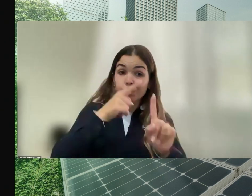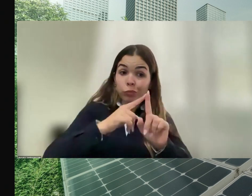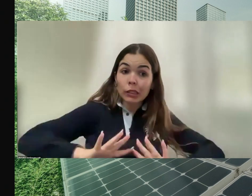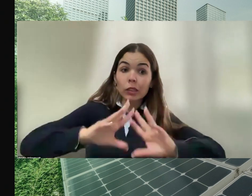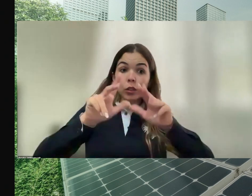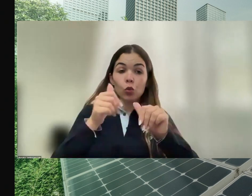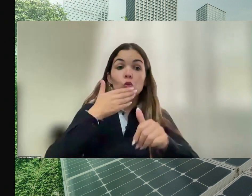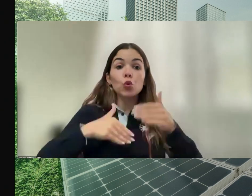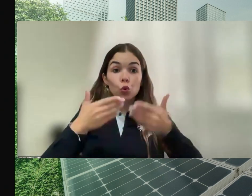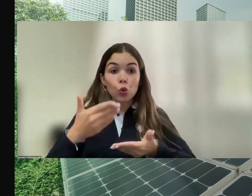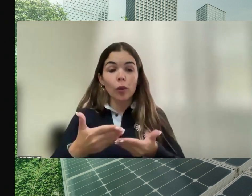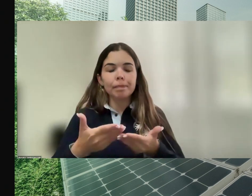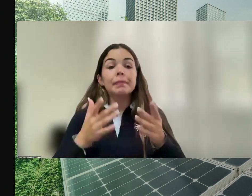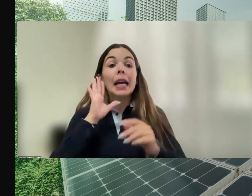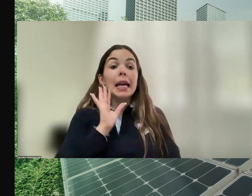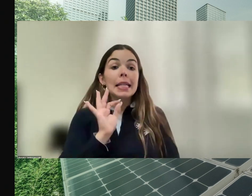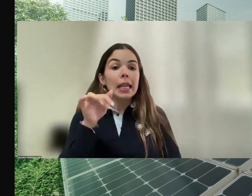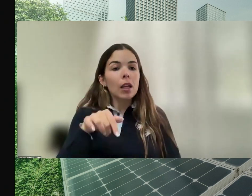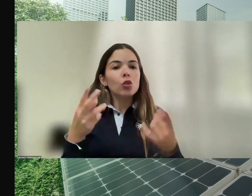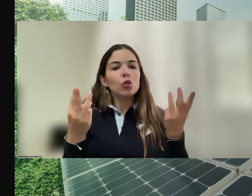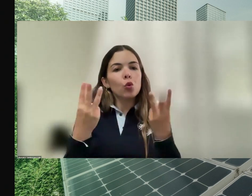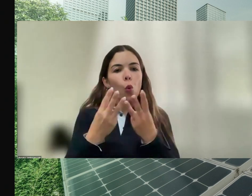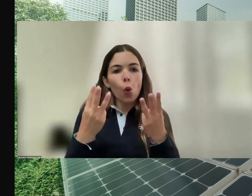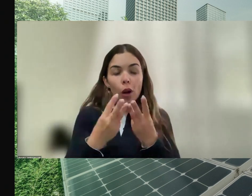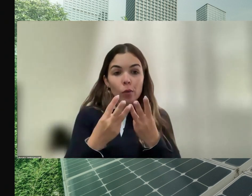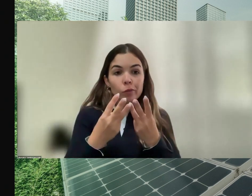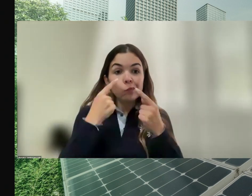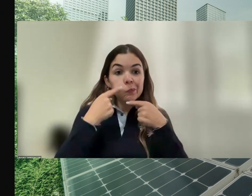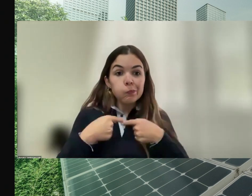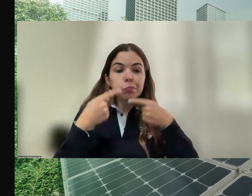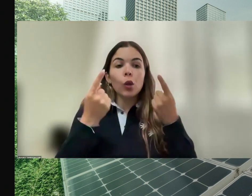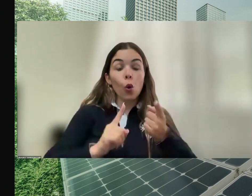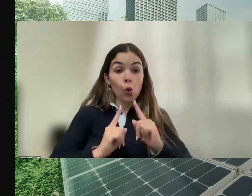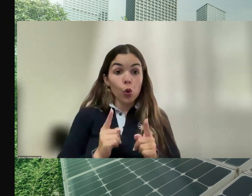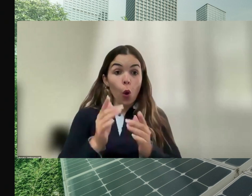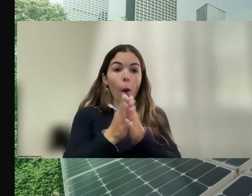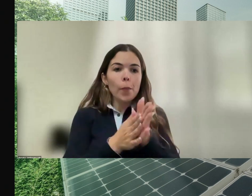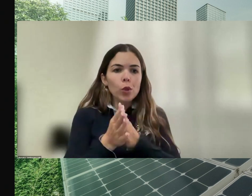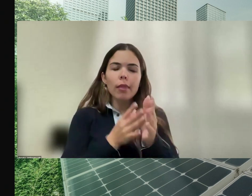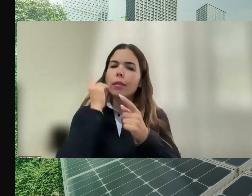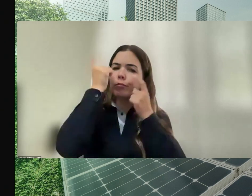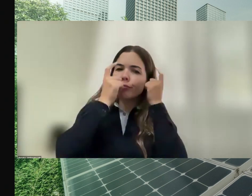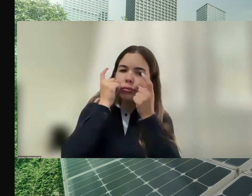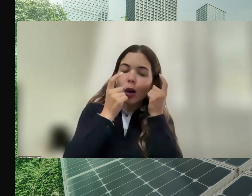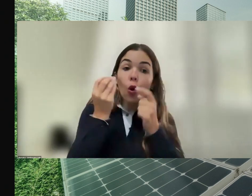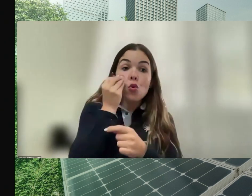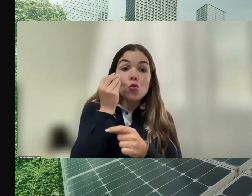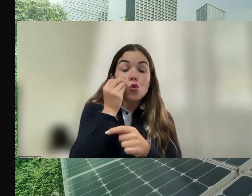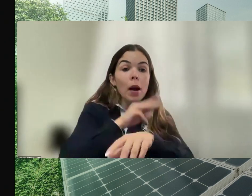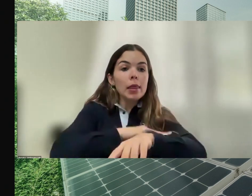implementação. Assim, este webinar proporciona uma oportunidade de reflexão de como é que a administração